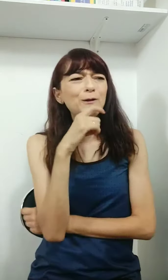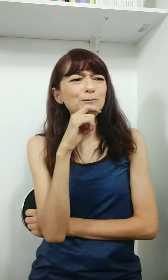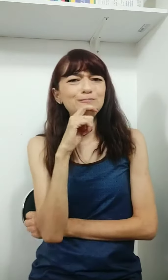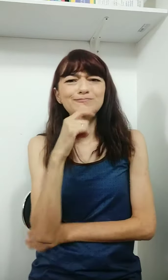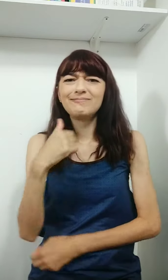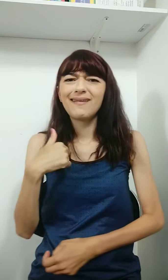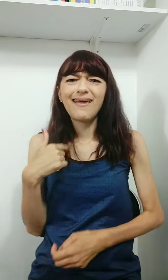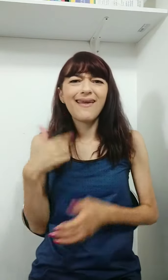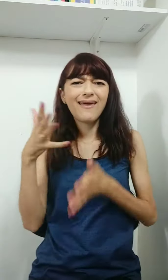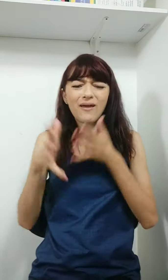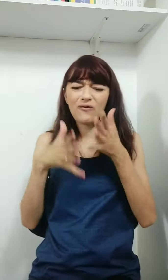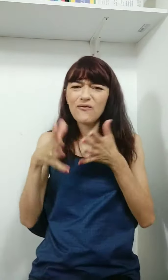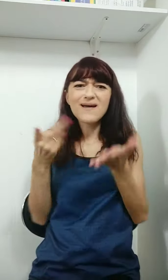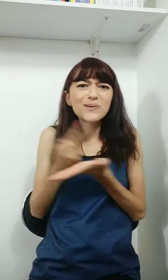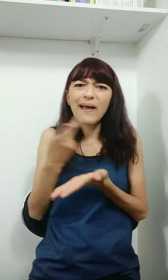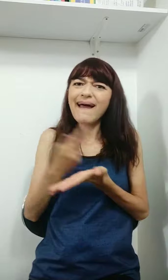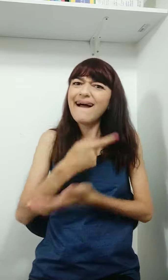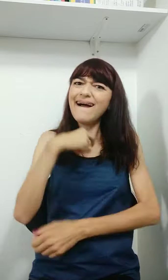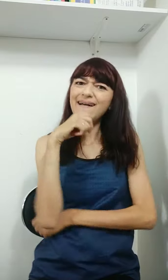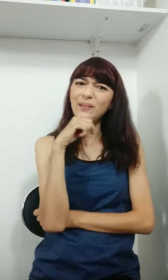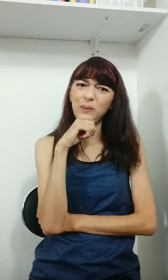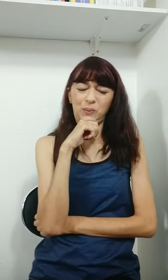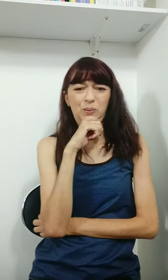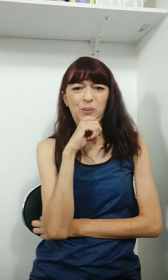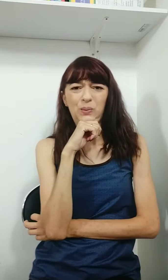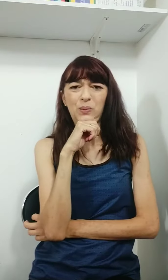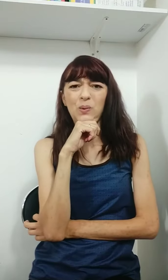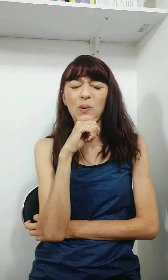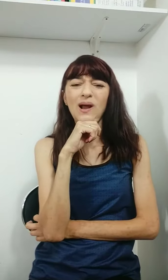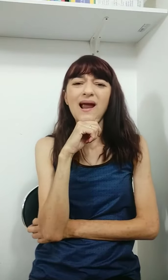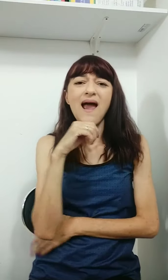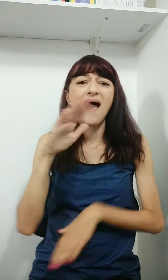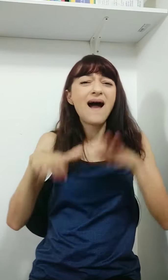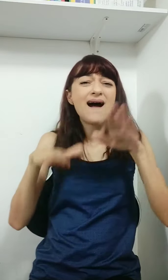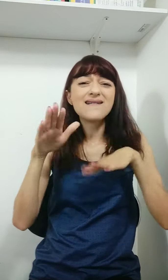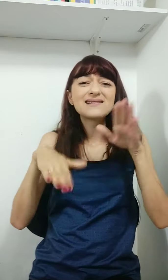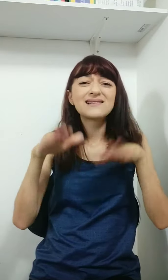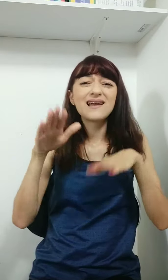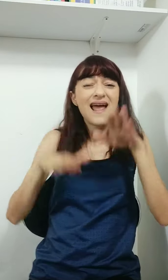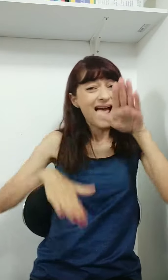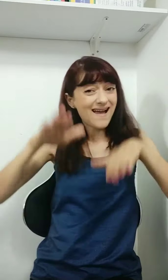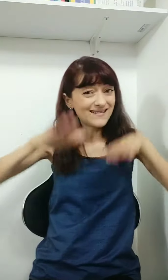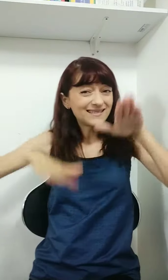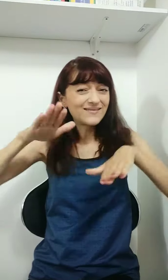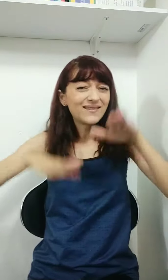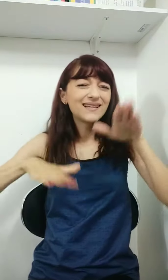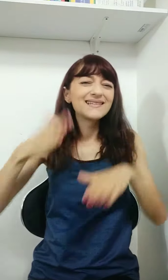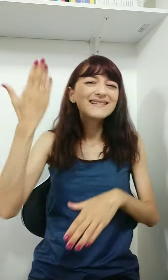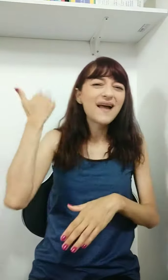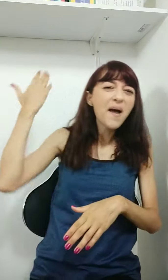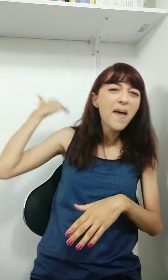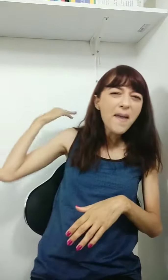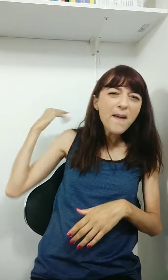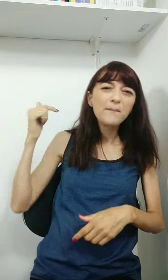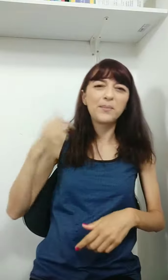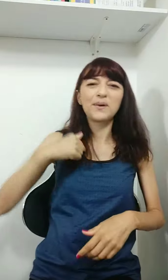pensem só. Então, antes, na sinalização, quando eu fazia aqui esse nada, estava errado. Às vezes